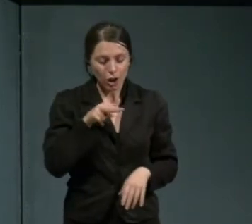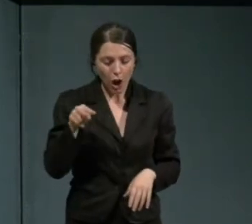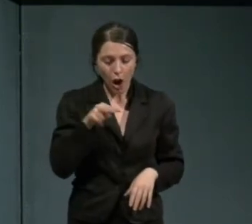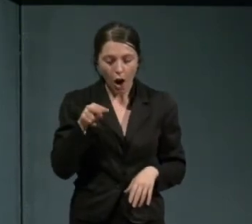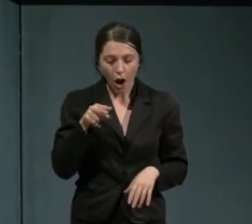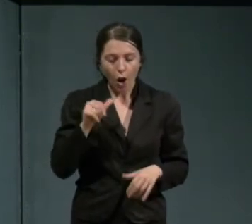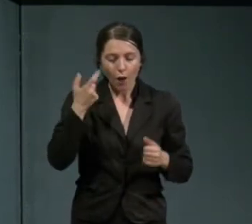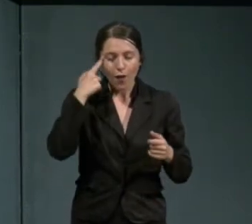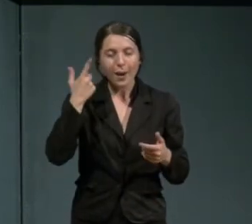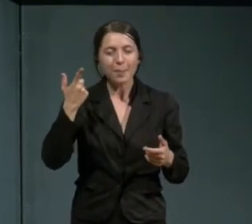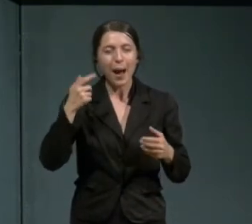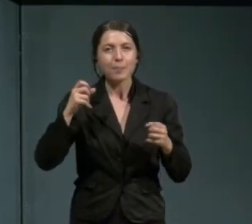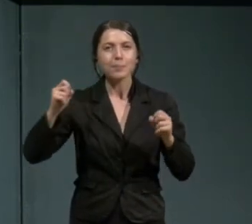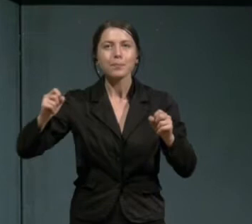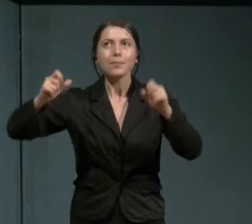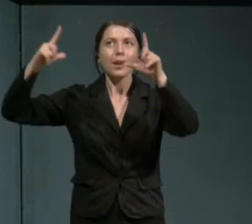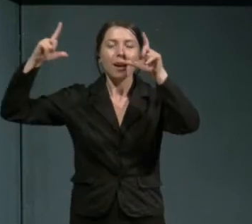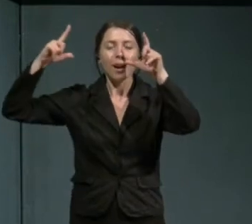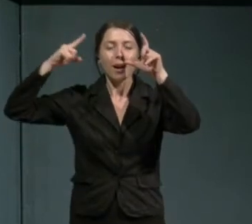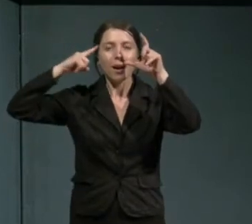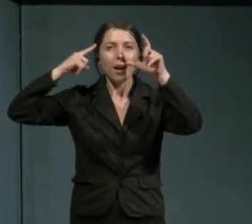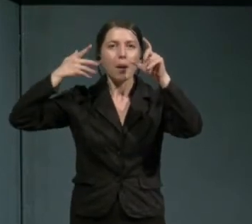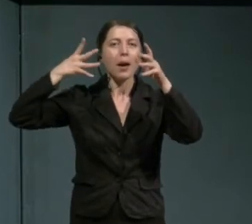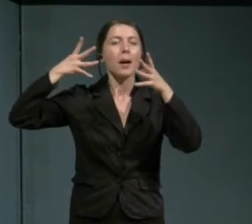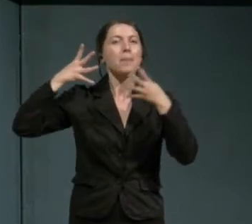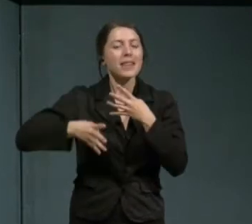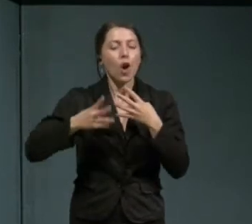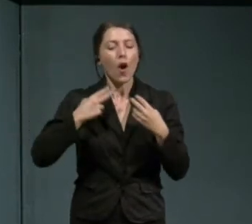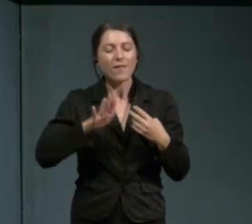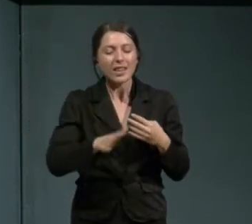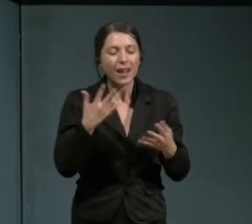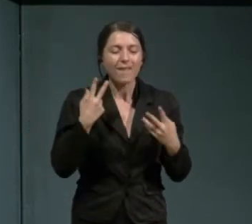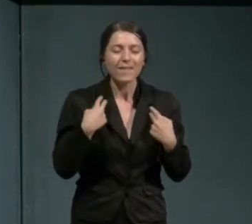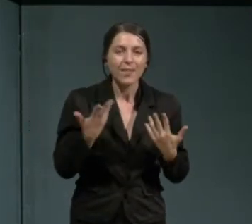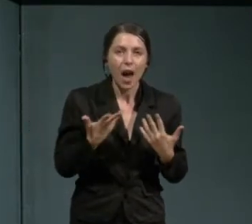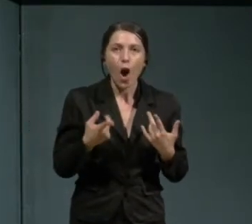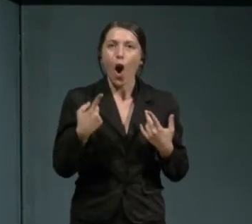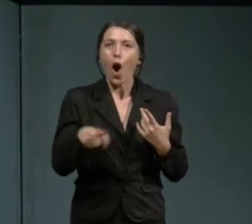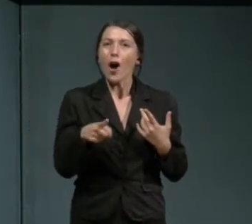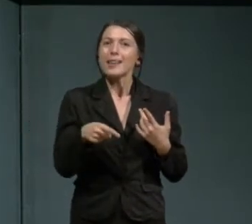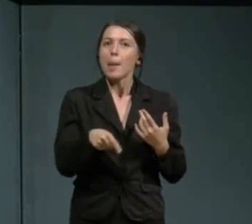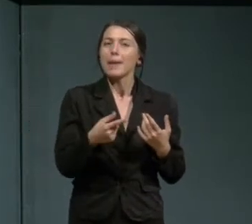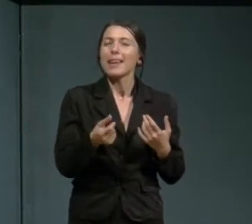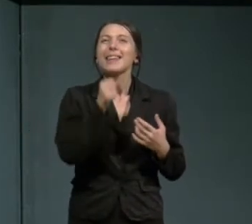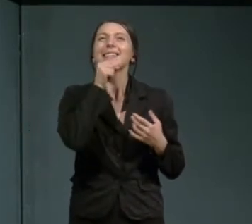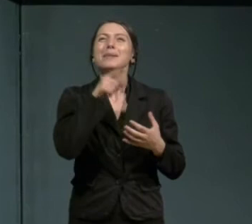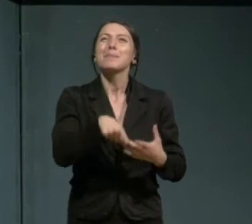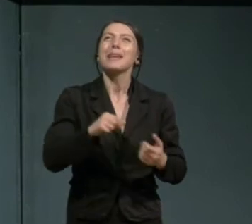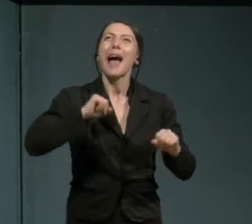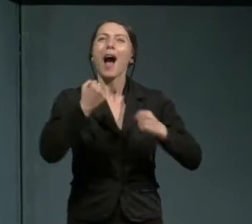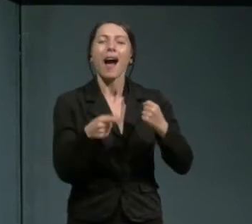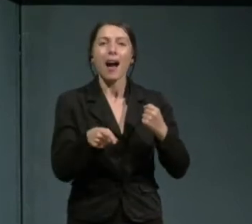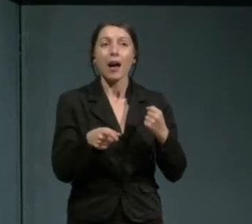fuori campo la parte psicologica la vita psicologica quindi per me tutto doveva passare attraverso il corpo